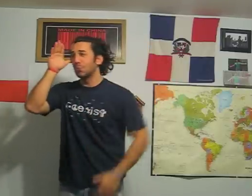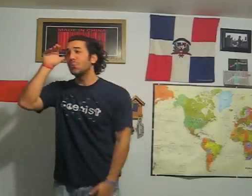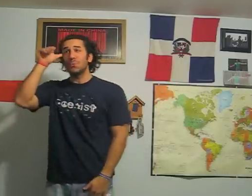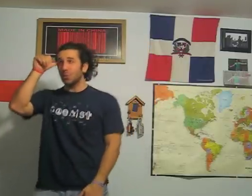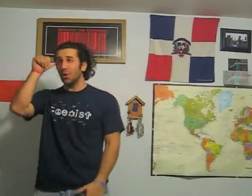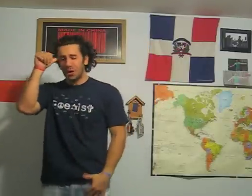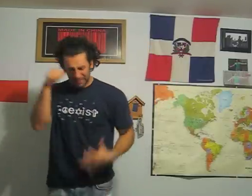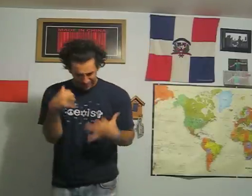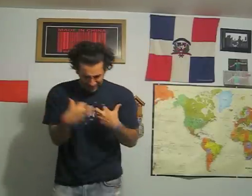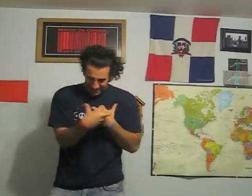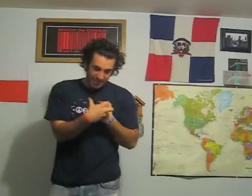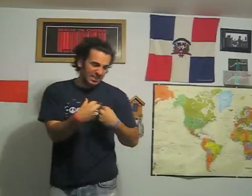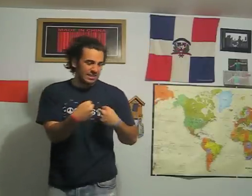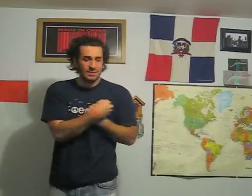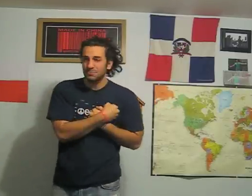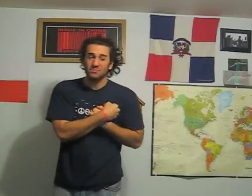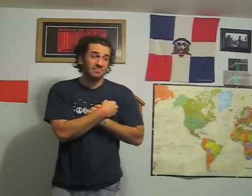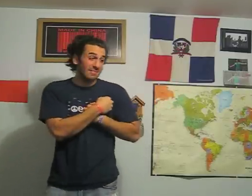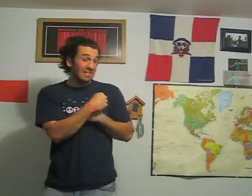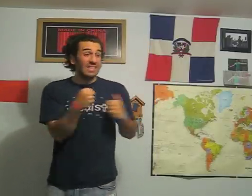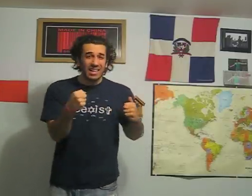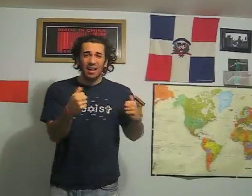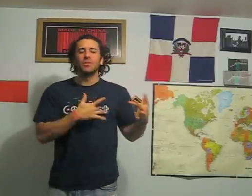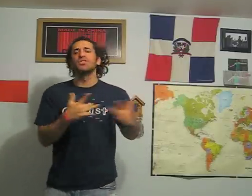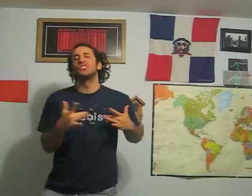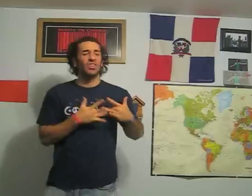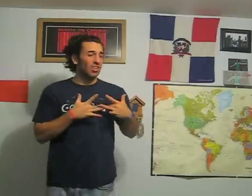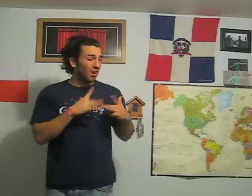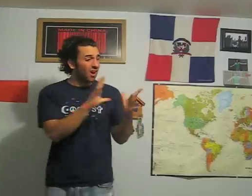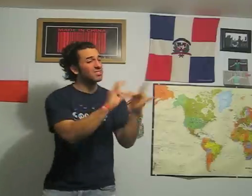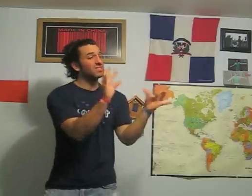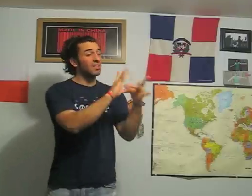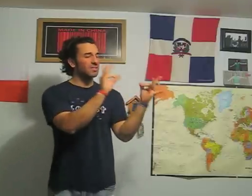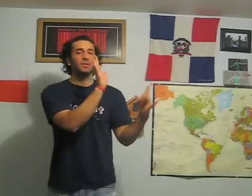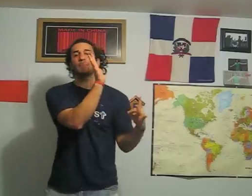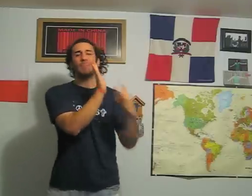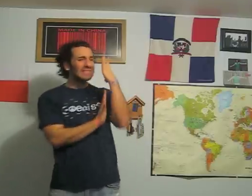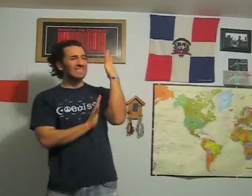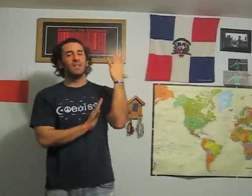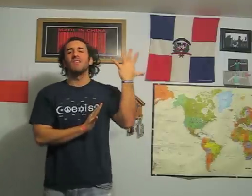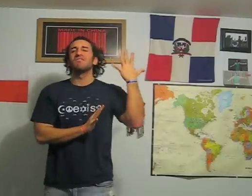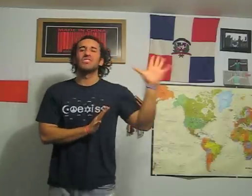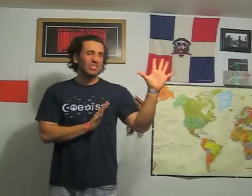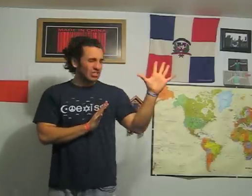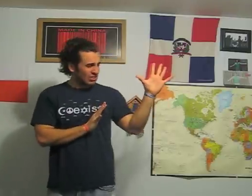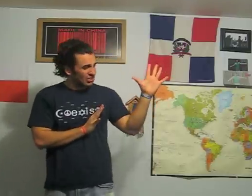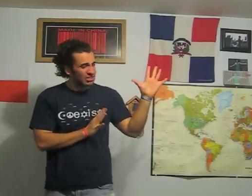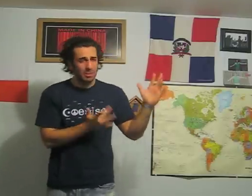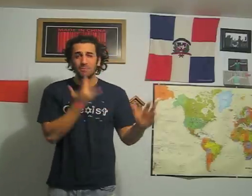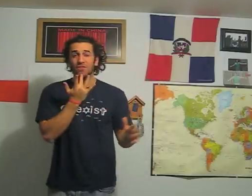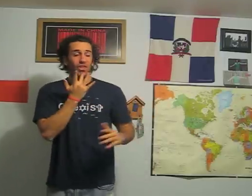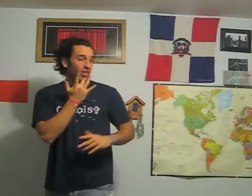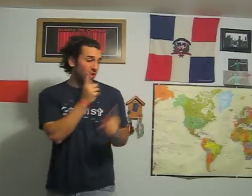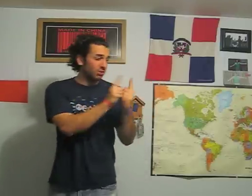no Pero tengo miedo de que me rechaces Y que solo en mi mente